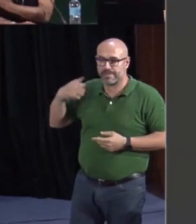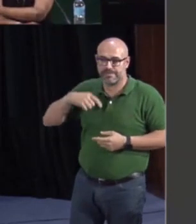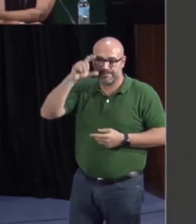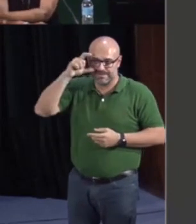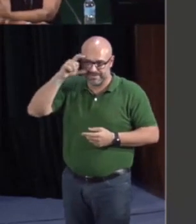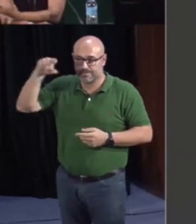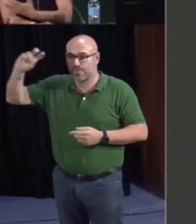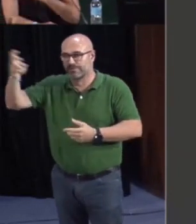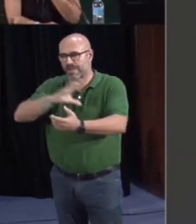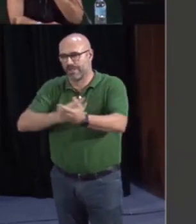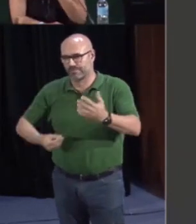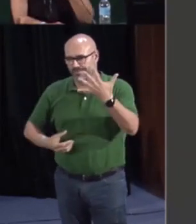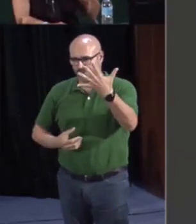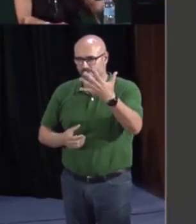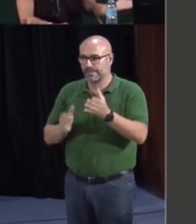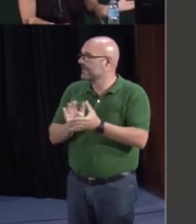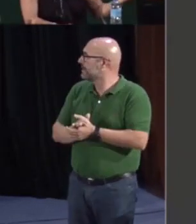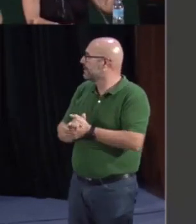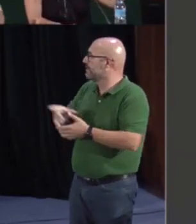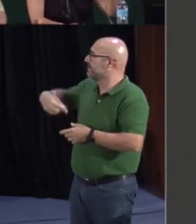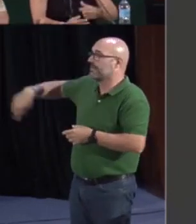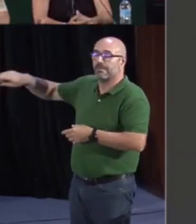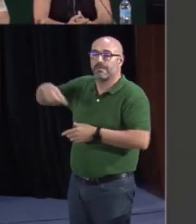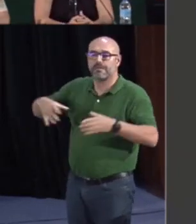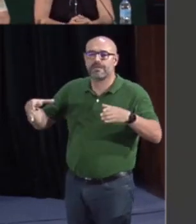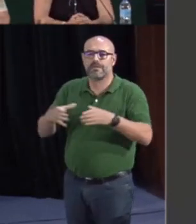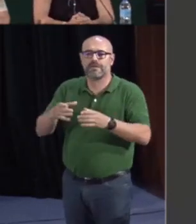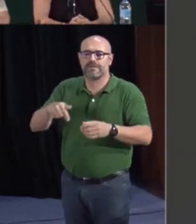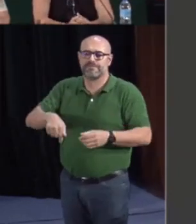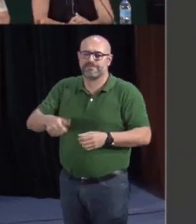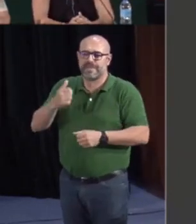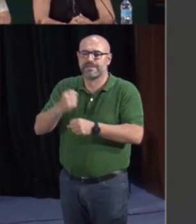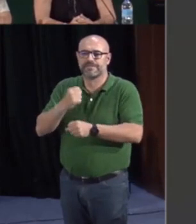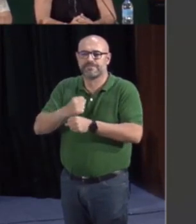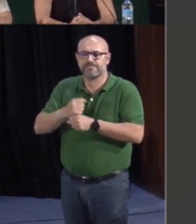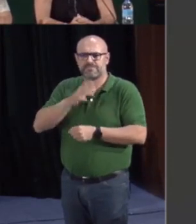es Mireia, Alicia, María del Mar y José María Rueda.